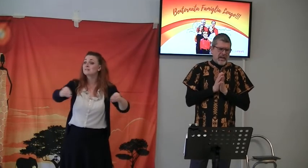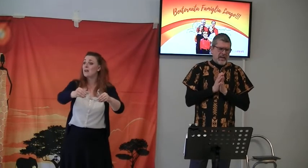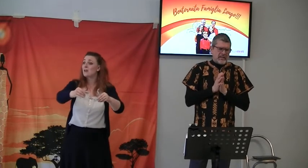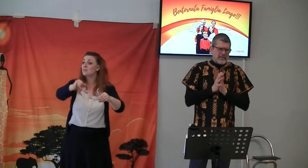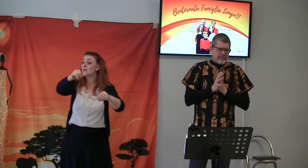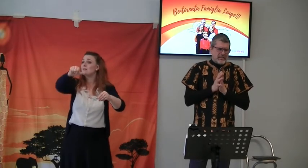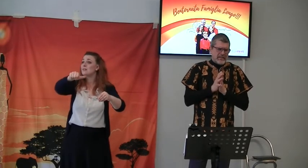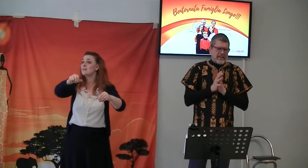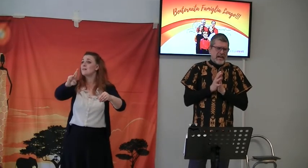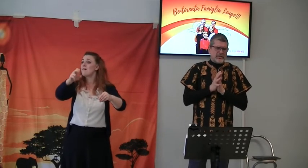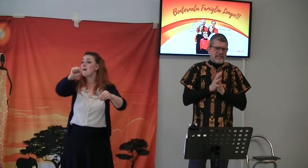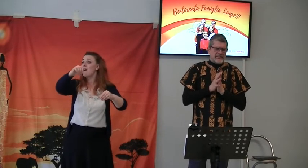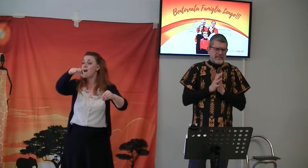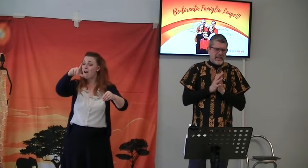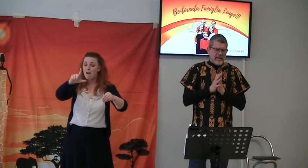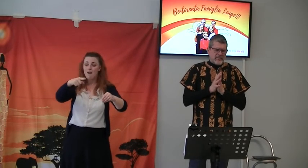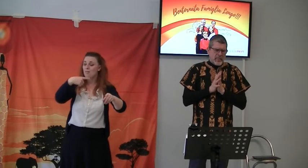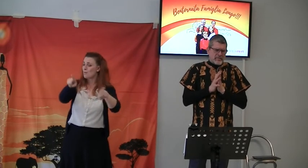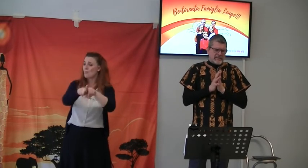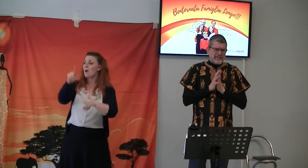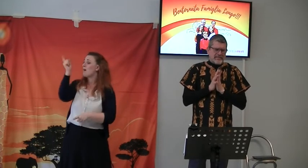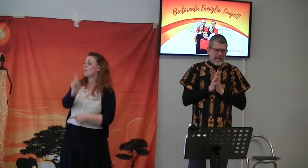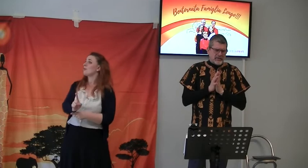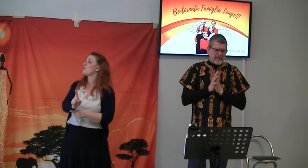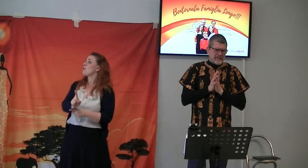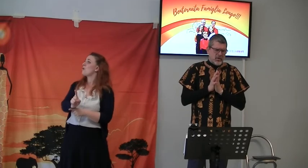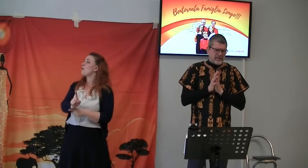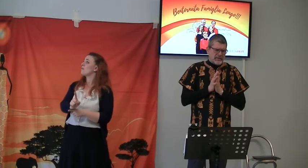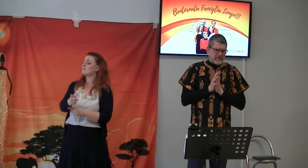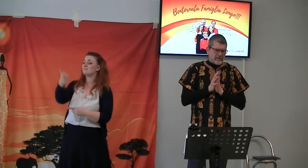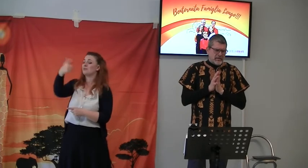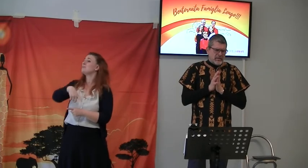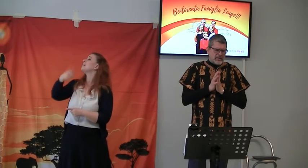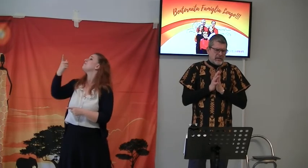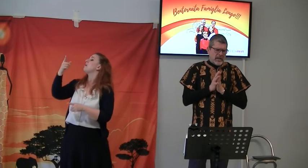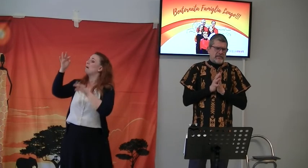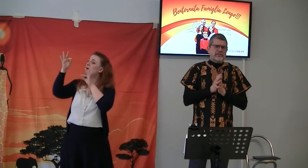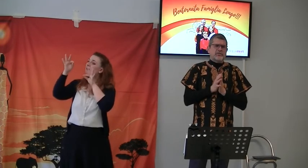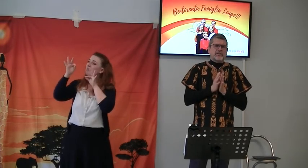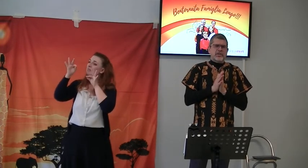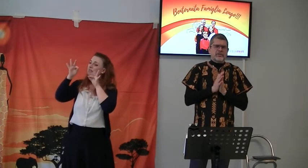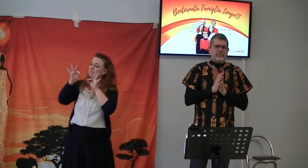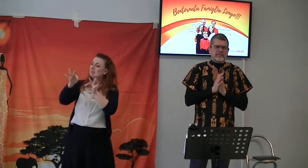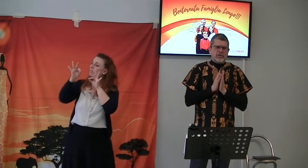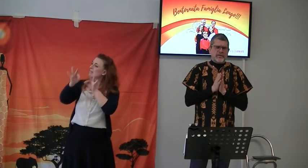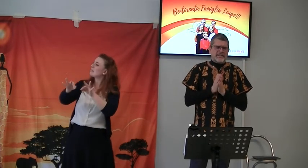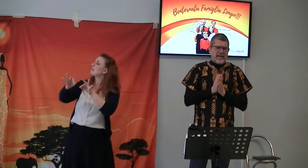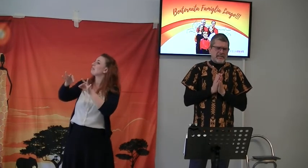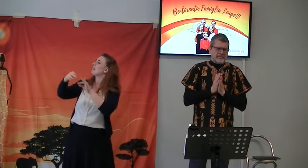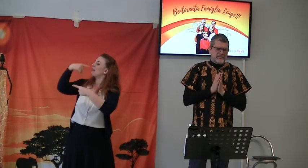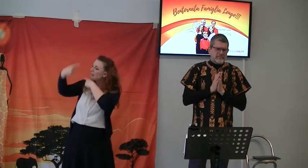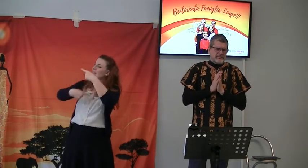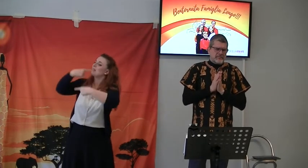che Ti ha rinnegato, che Ti ha tentato tante volte, addirittura dicendo: ma Dio dove